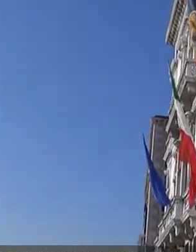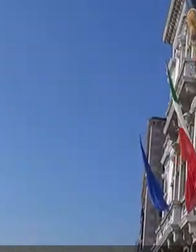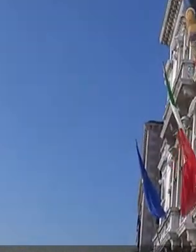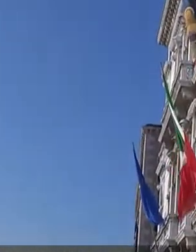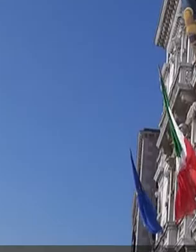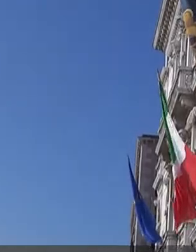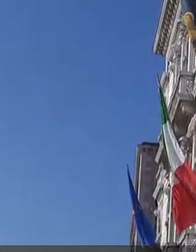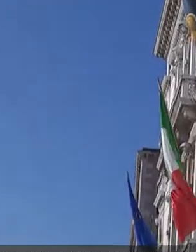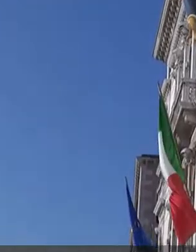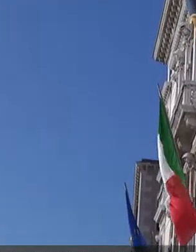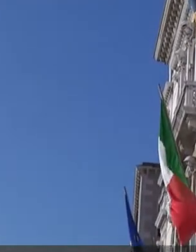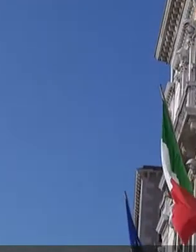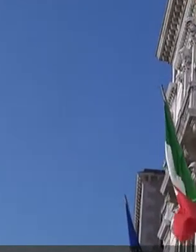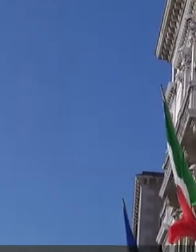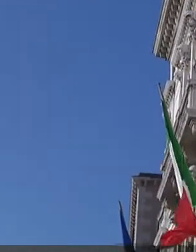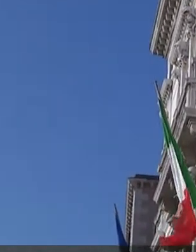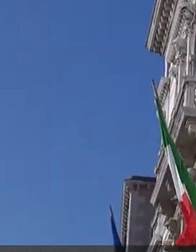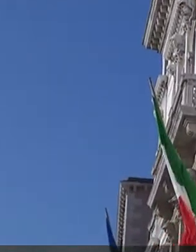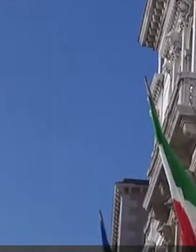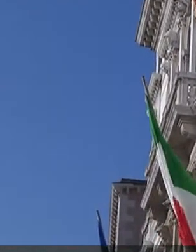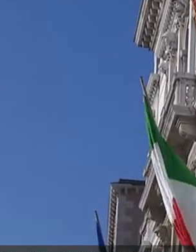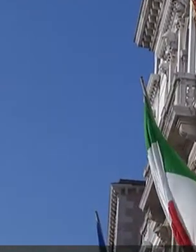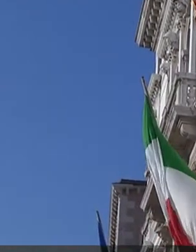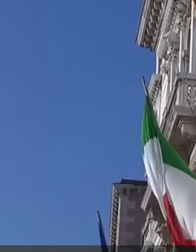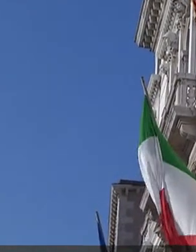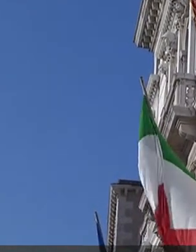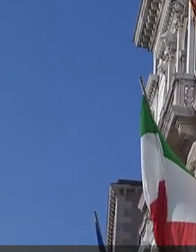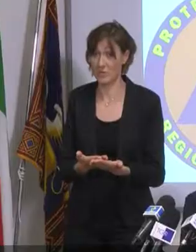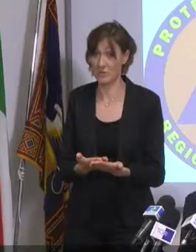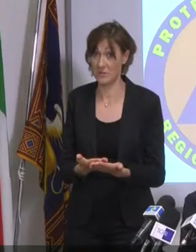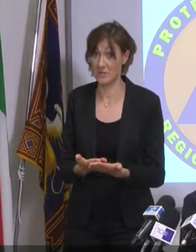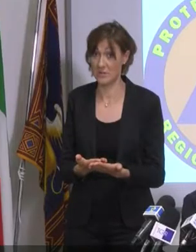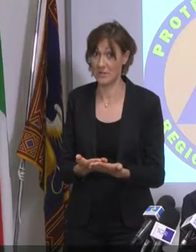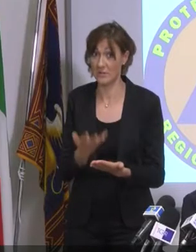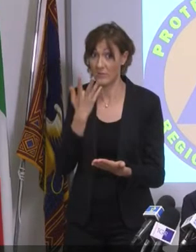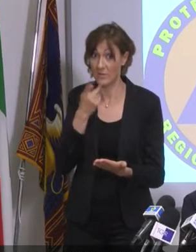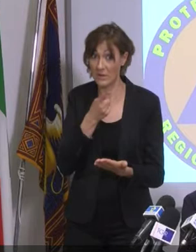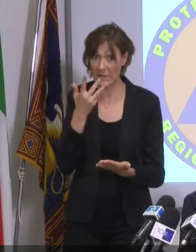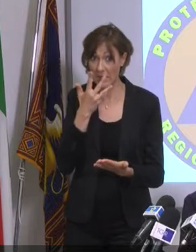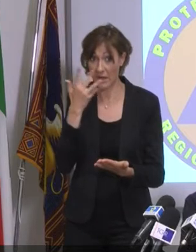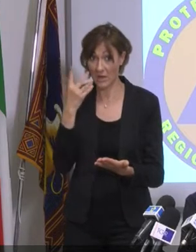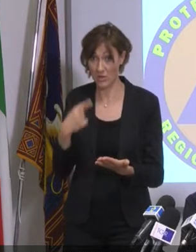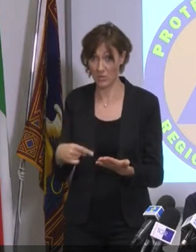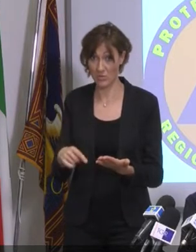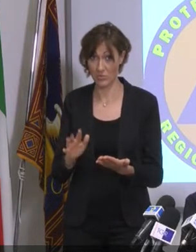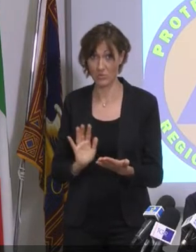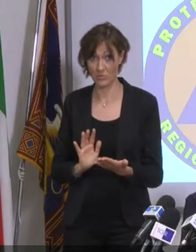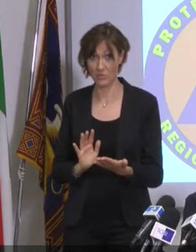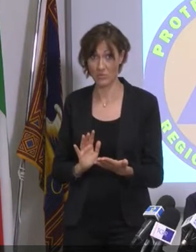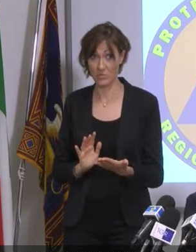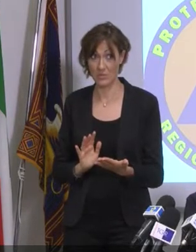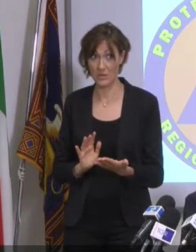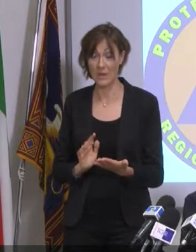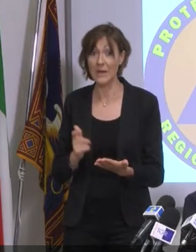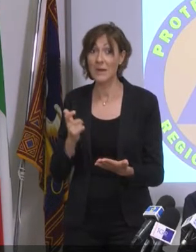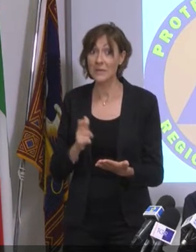600 euro che il governatore veneto ha ripercorso ricordando di essere stato il primo politico italiano a promuovere un'operazione verità